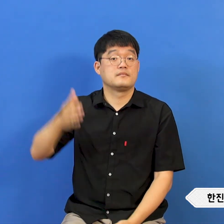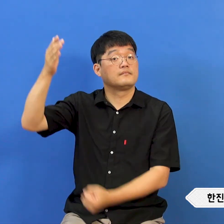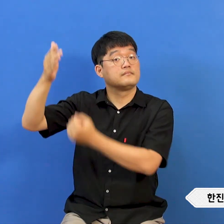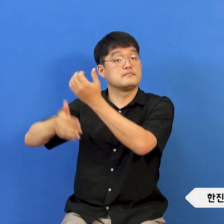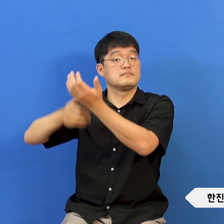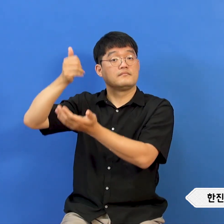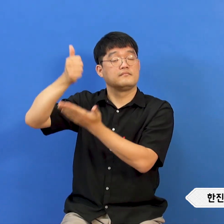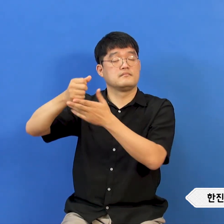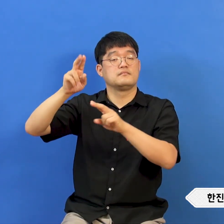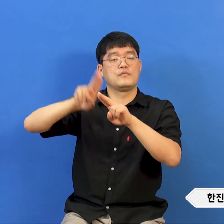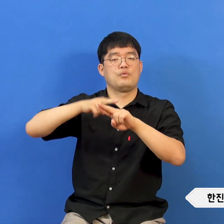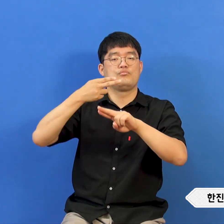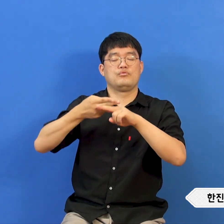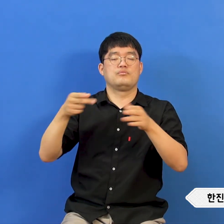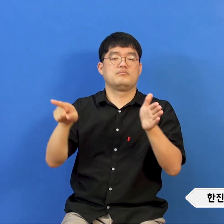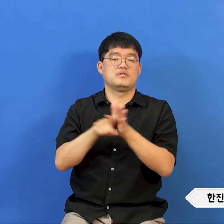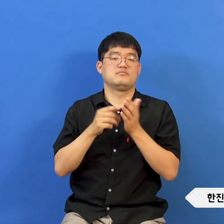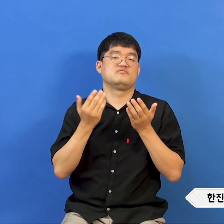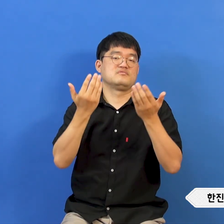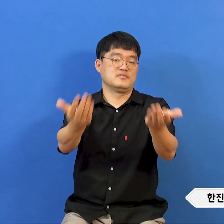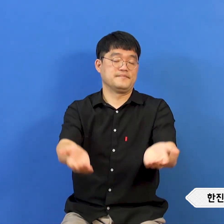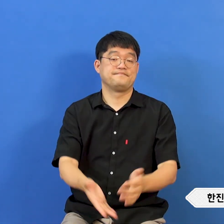하나님께서 선물로 주신 것입니다.